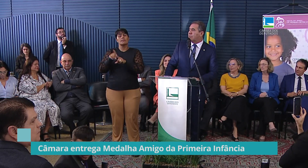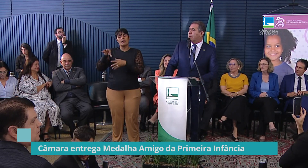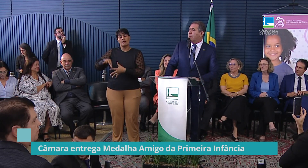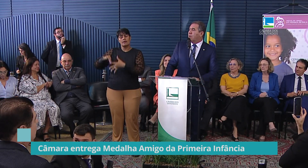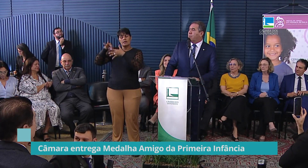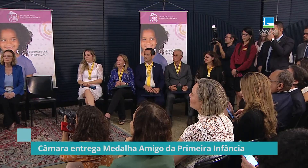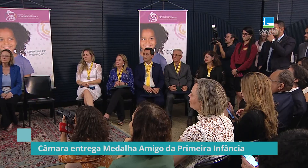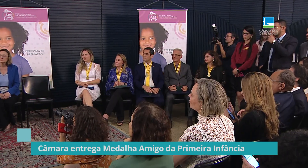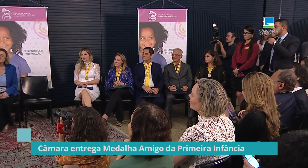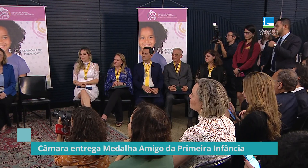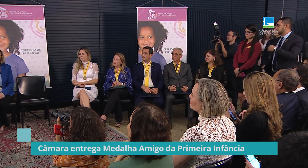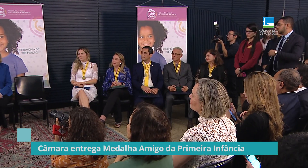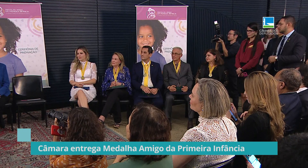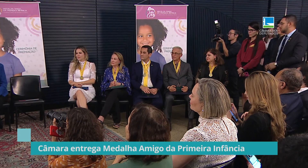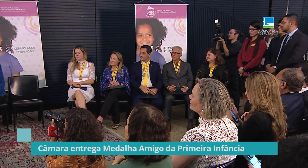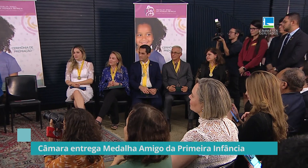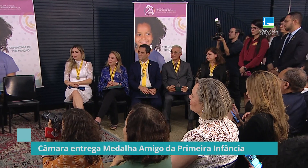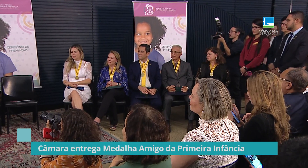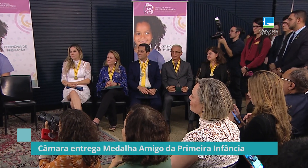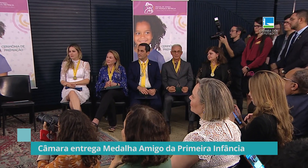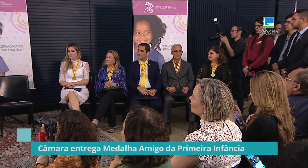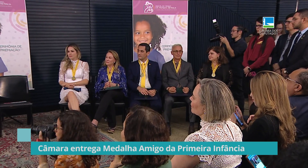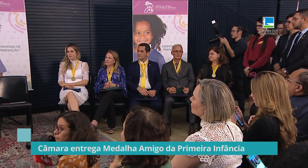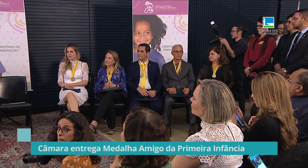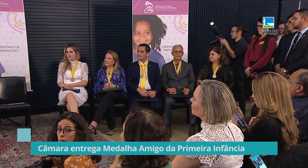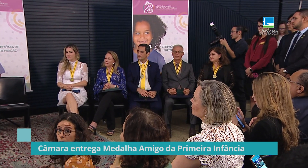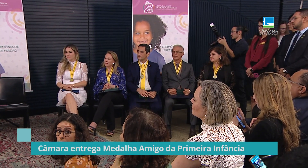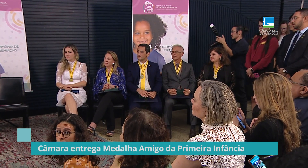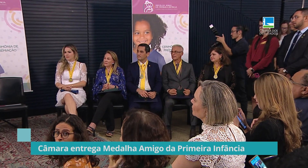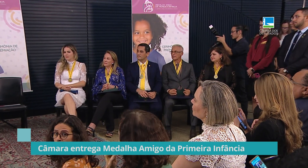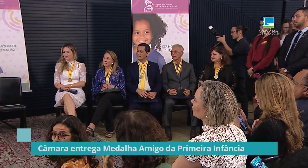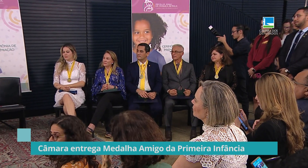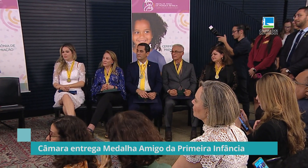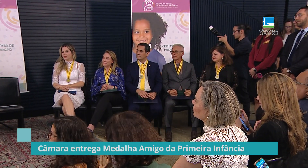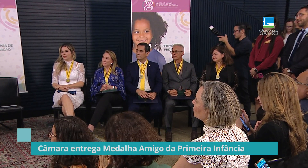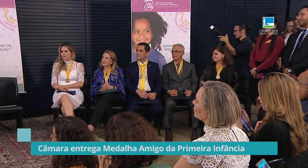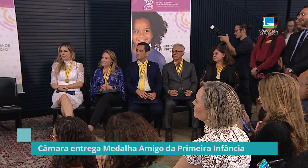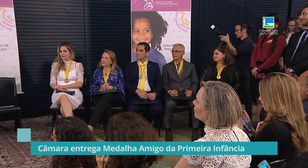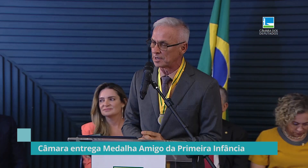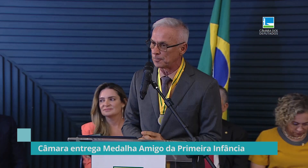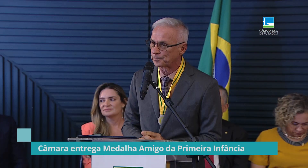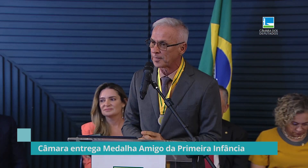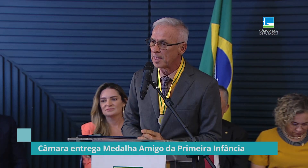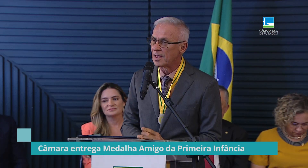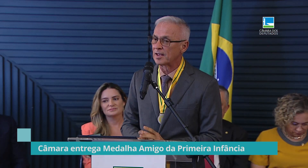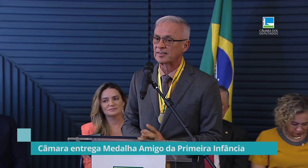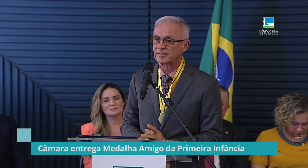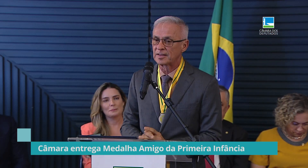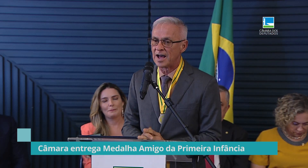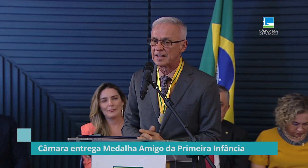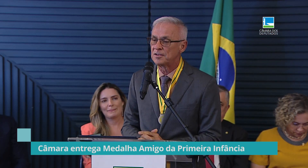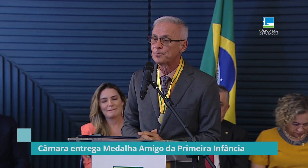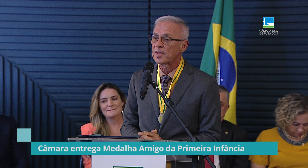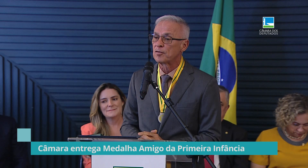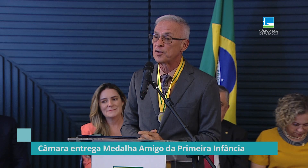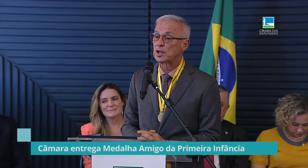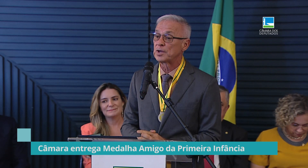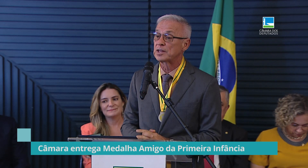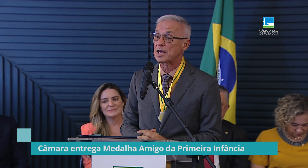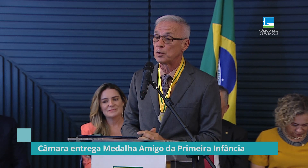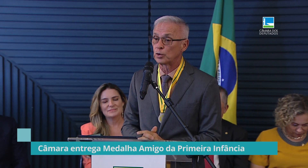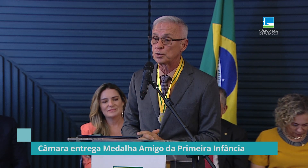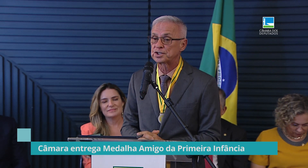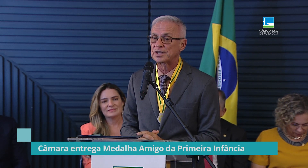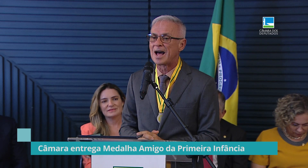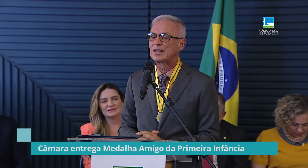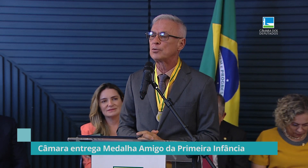de agosto. A honraria Amigo da Primeira Infância é concedida pela Casa a pessoas ou instituições que se destacam